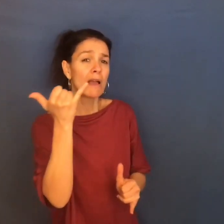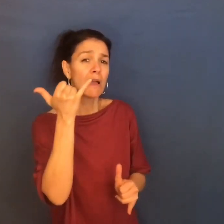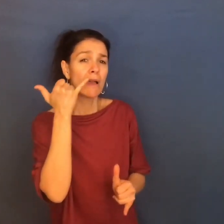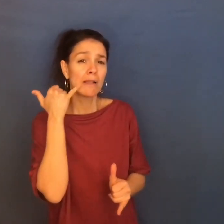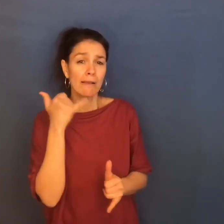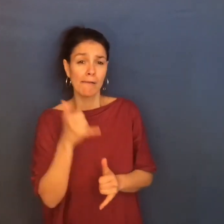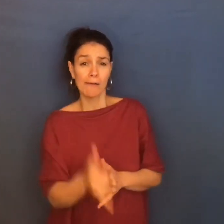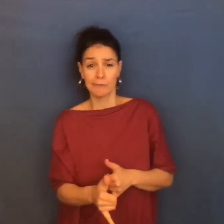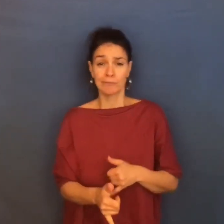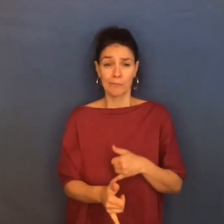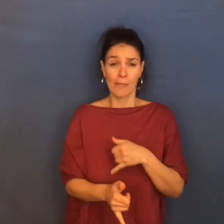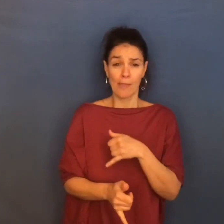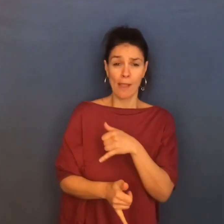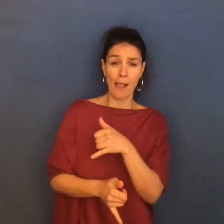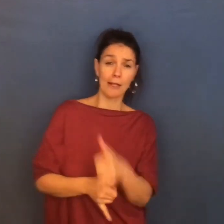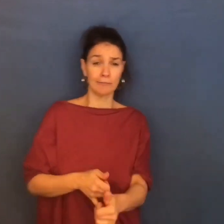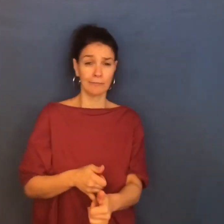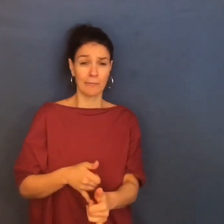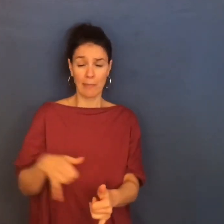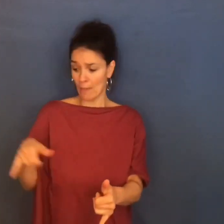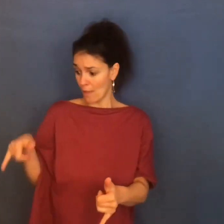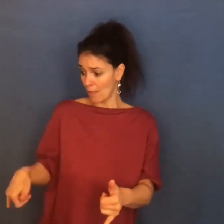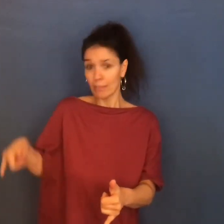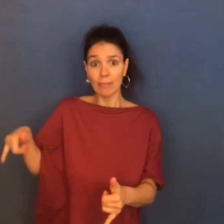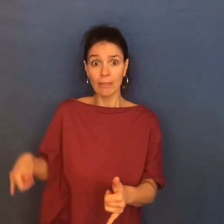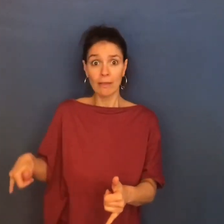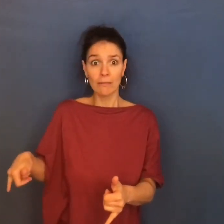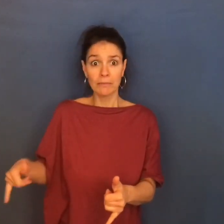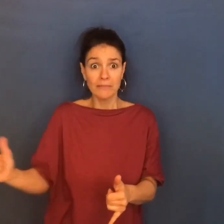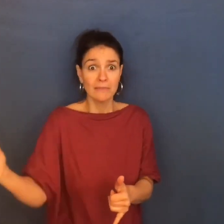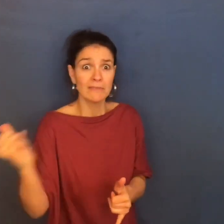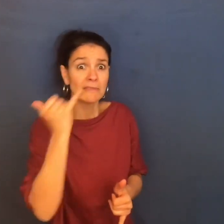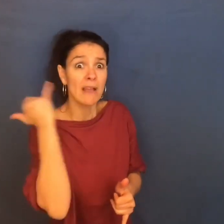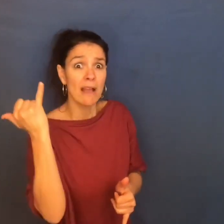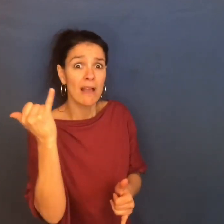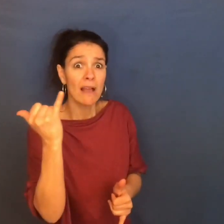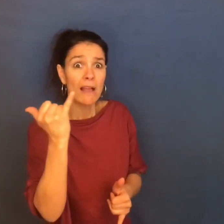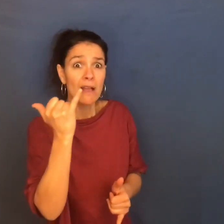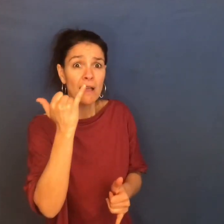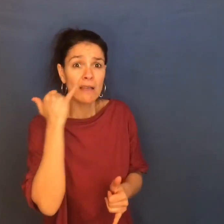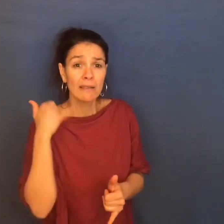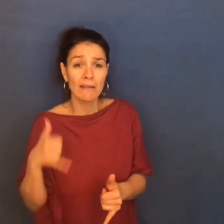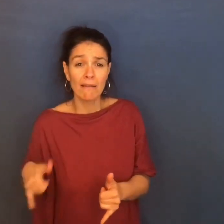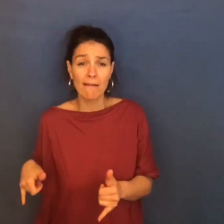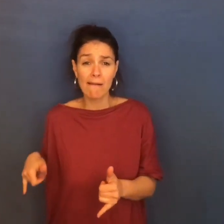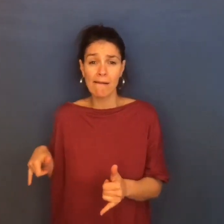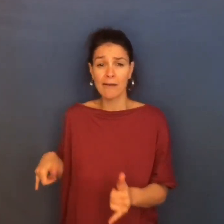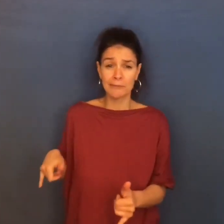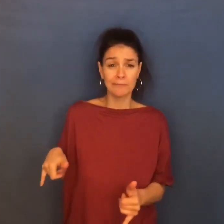Ses chaussures étaient toutes jaunes et son sac également, tout jaune.